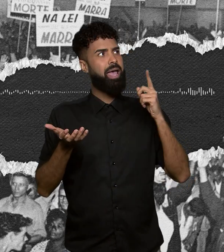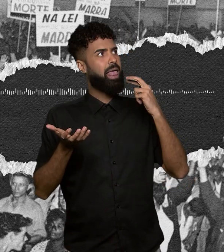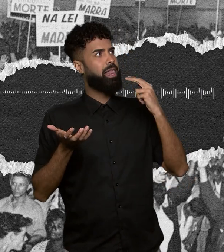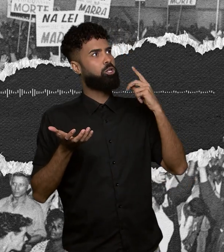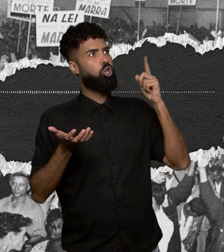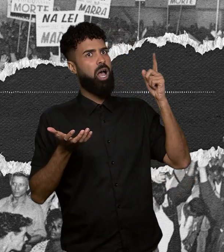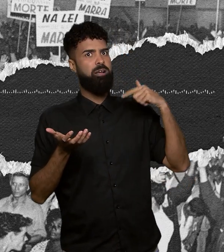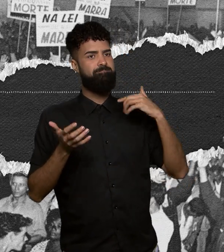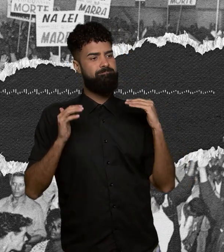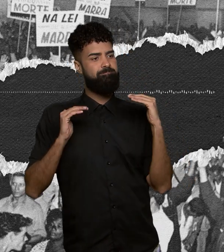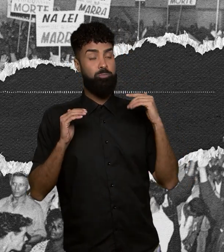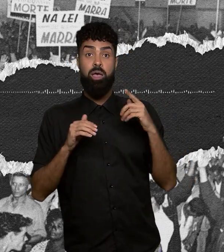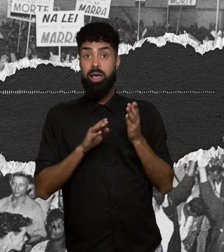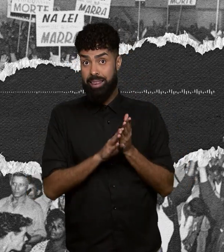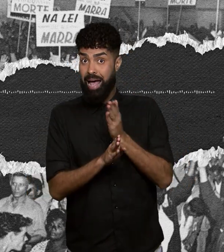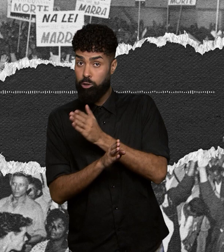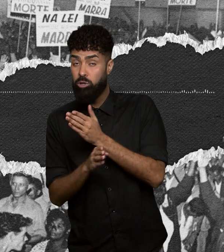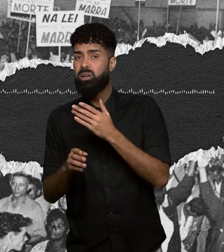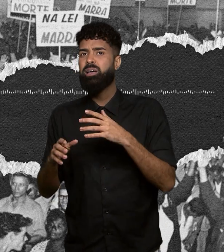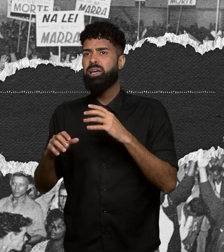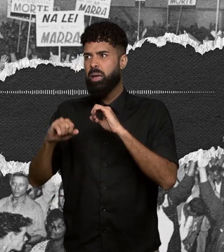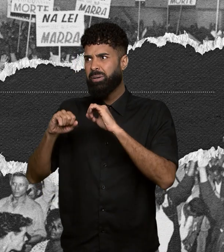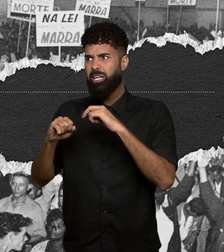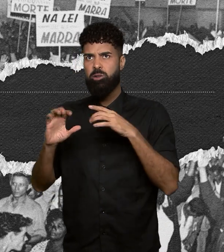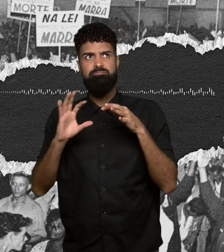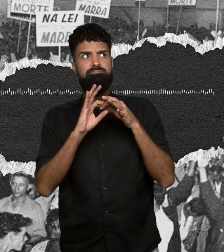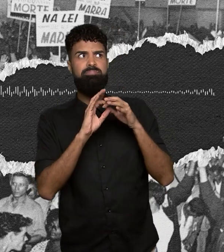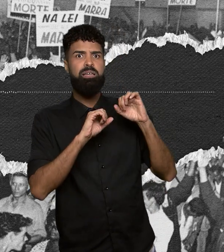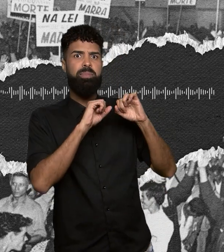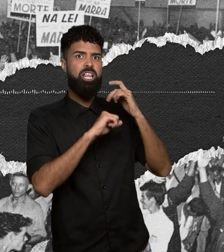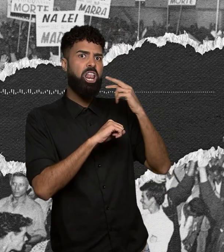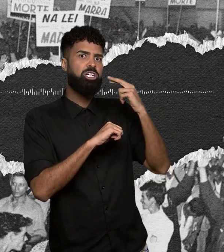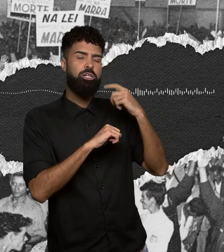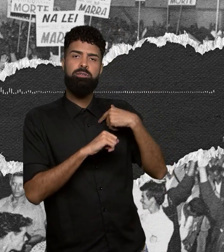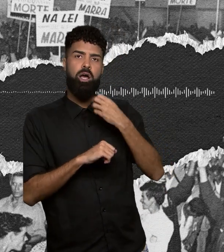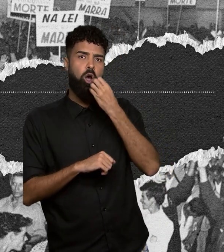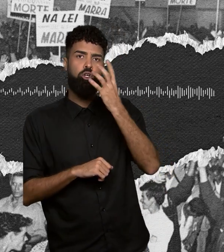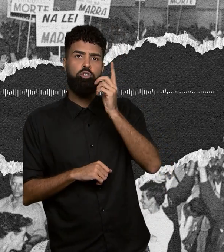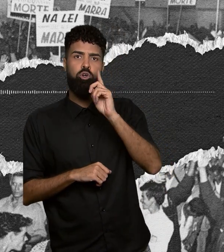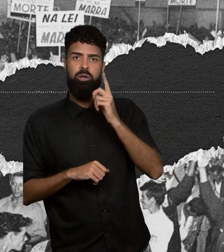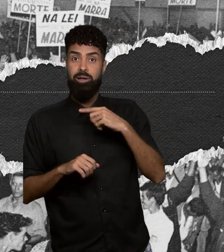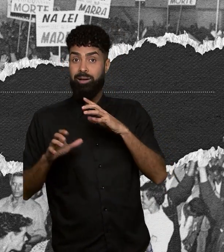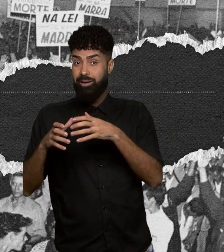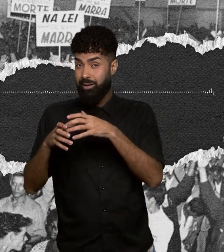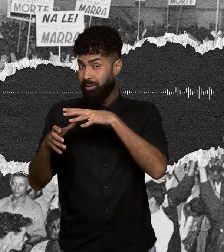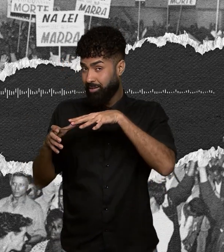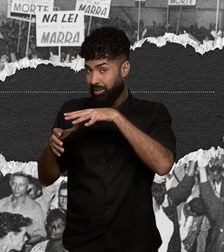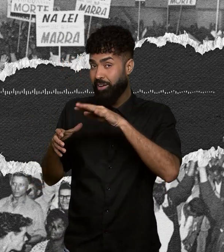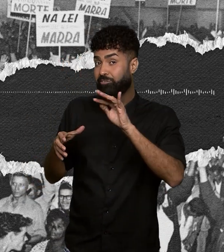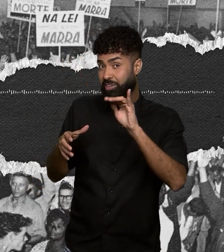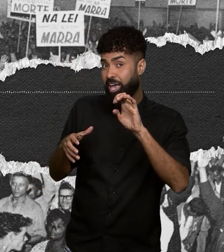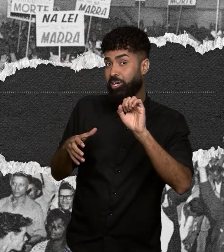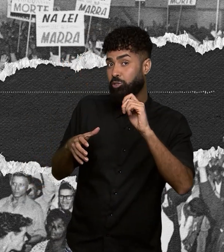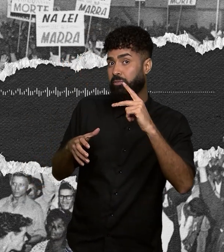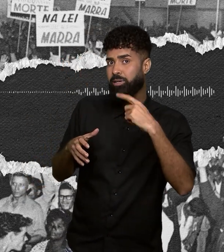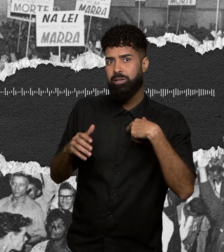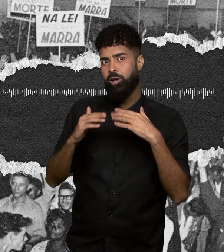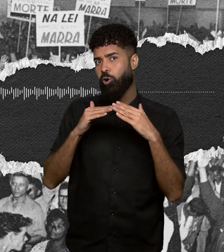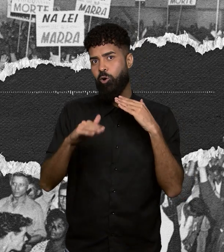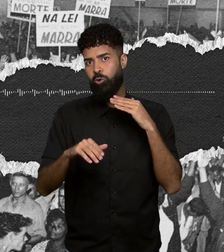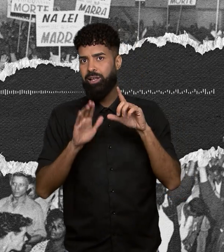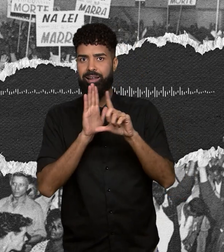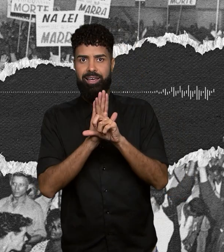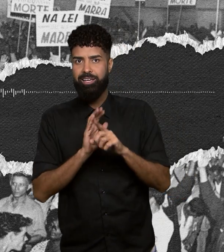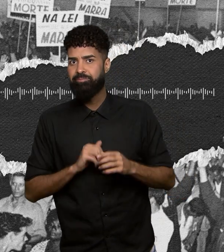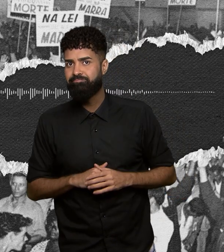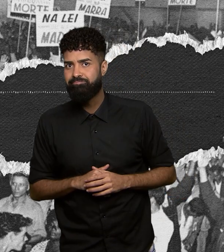outro empresários que tinham vínculos com as empresas estrangeiras inclusive teve parte importante da Fiesp que ficaram contra a lei naquela